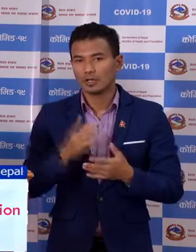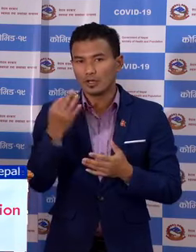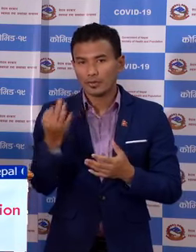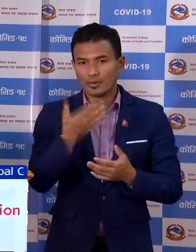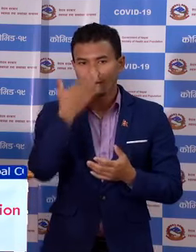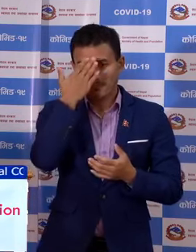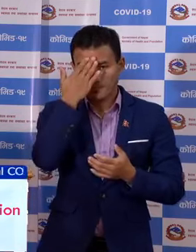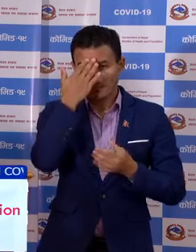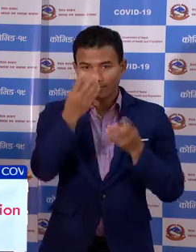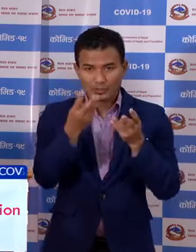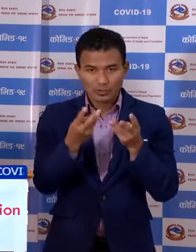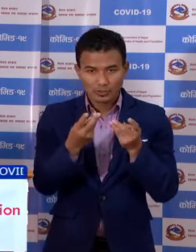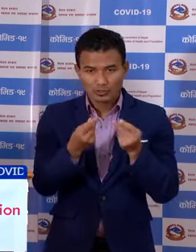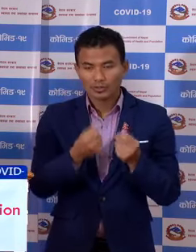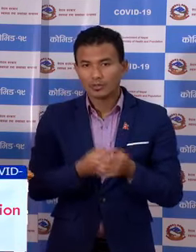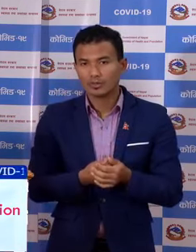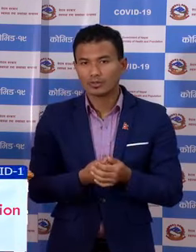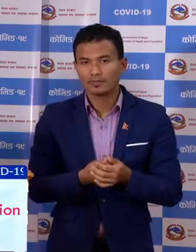नयाँ संक्रमितको संख्या